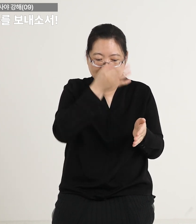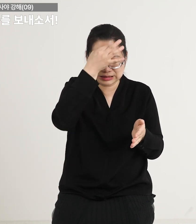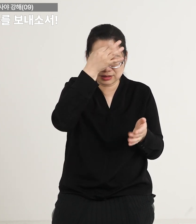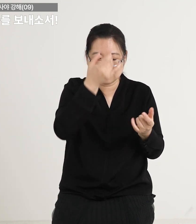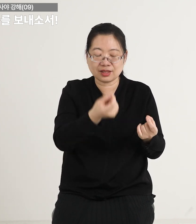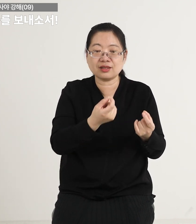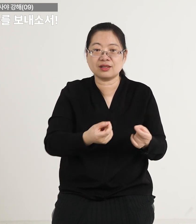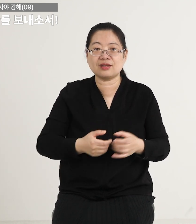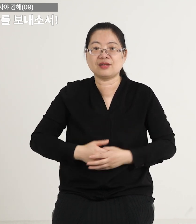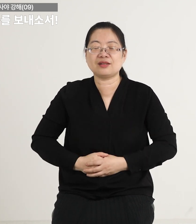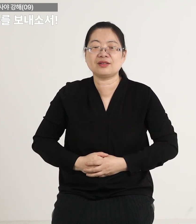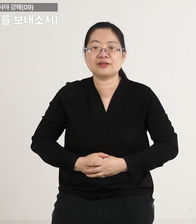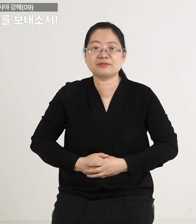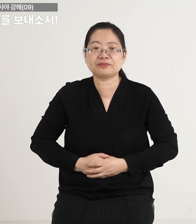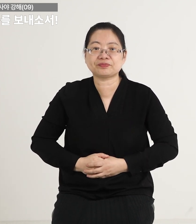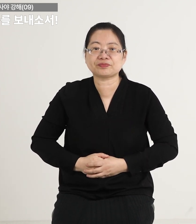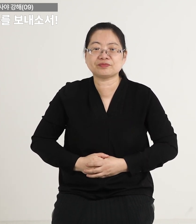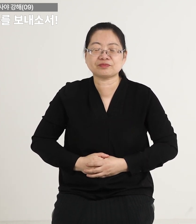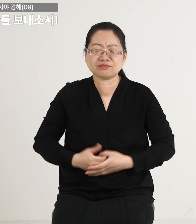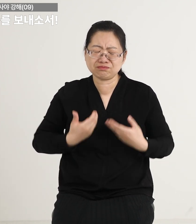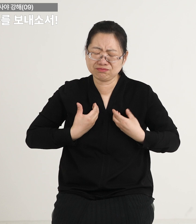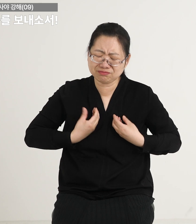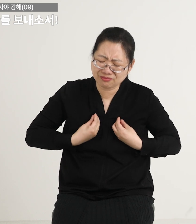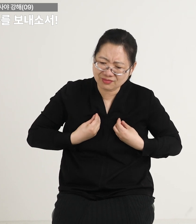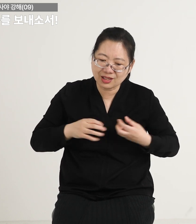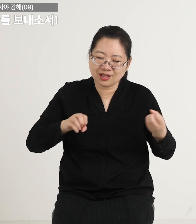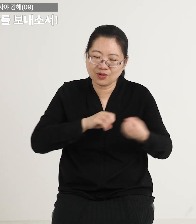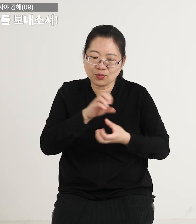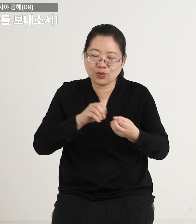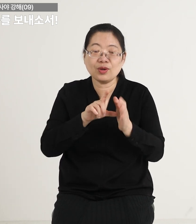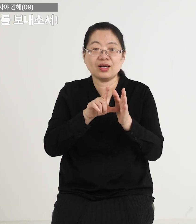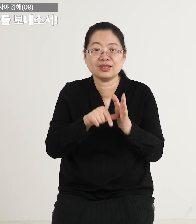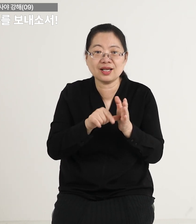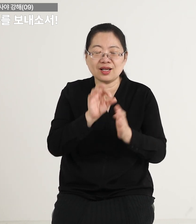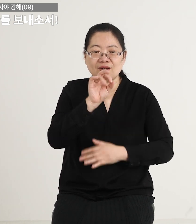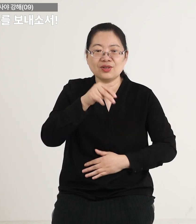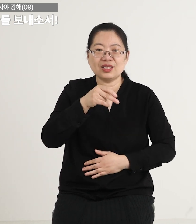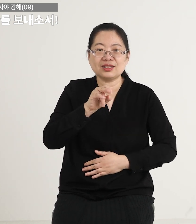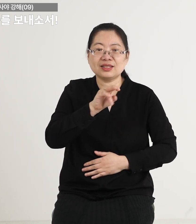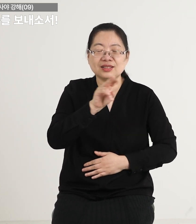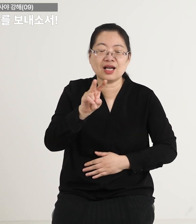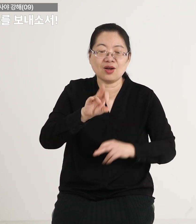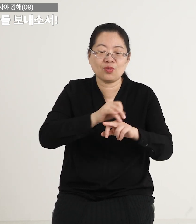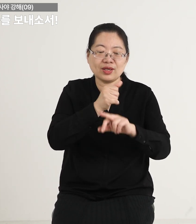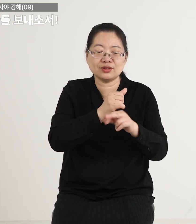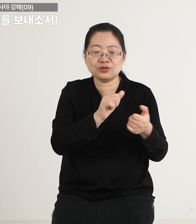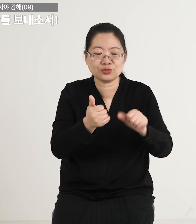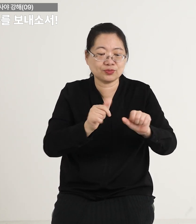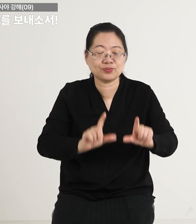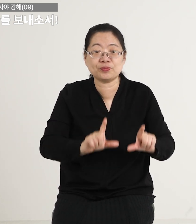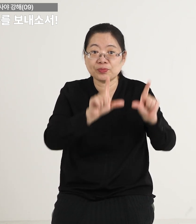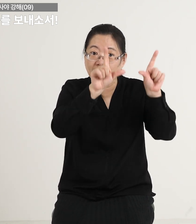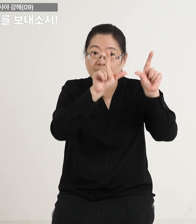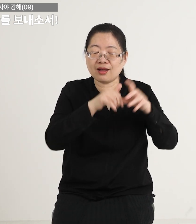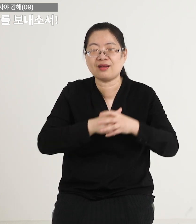그런데 그 절망과 혼돈의 시간에 우시아 왕이 죽던 해